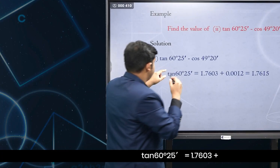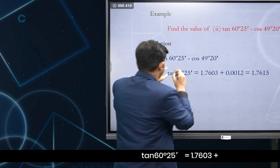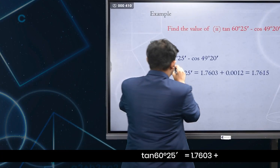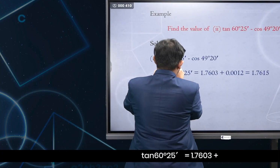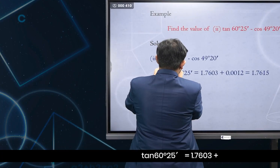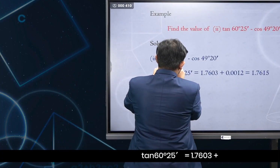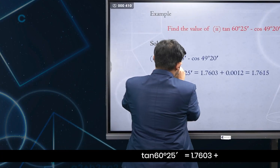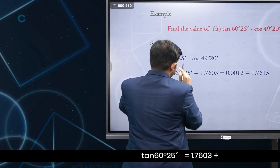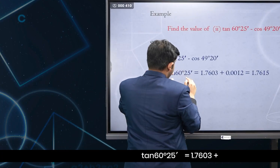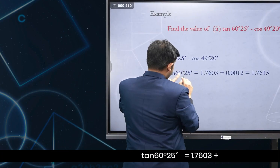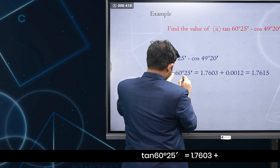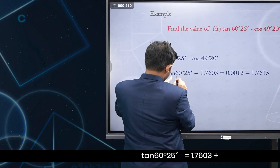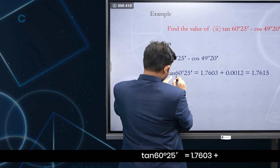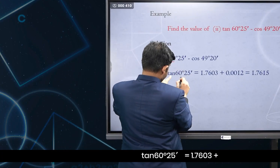1.7603 प्लस